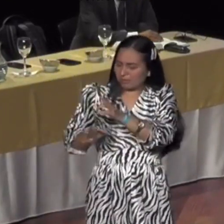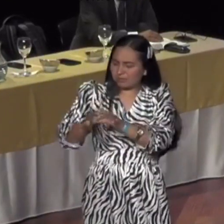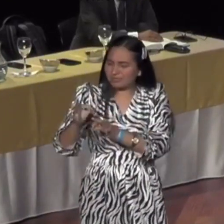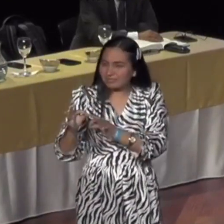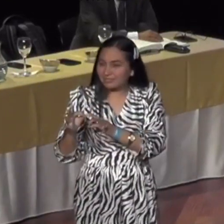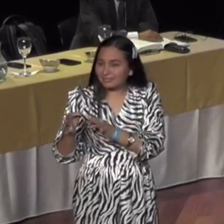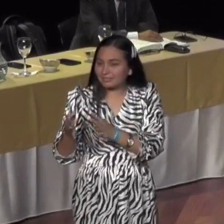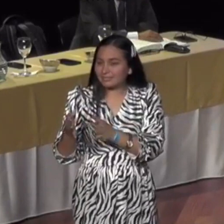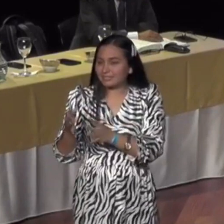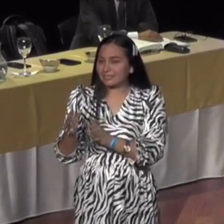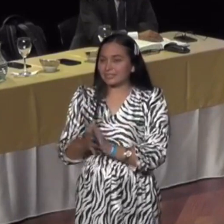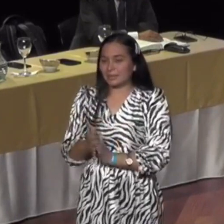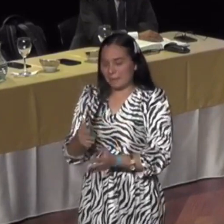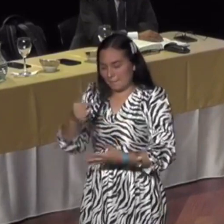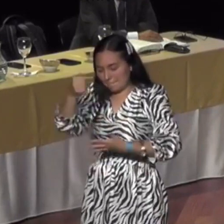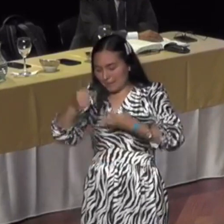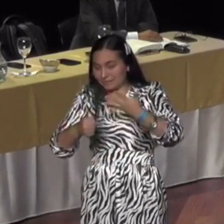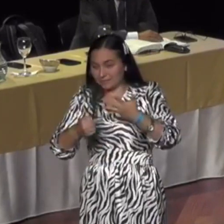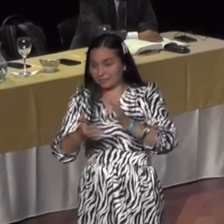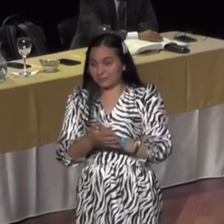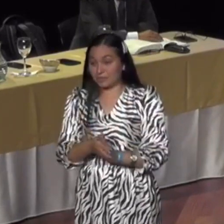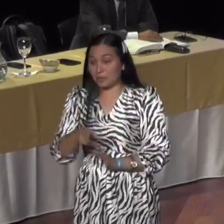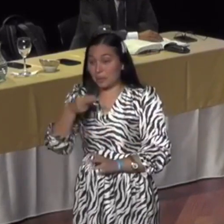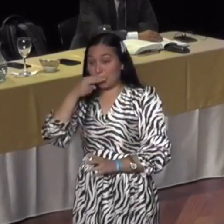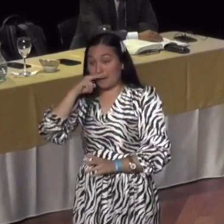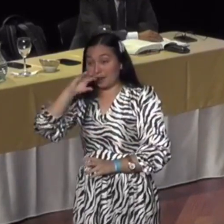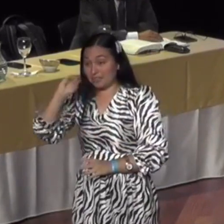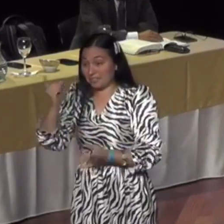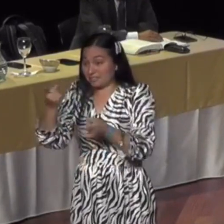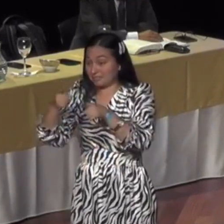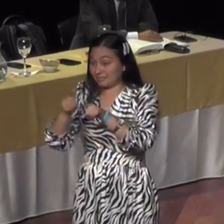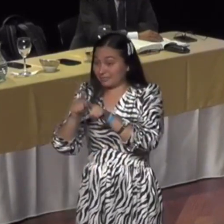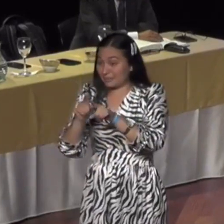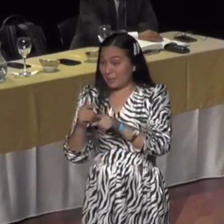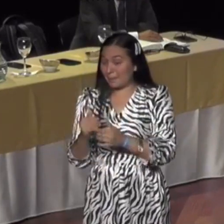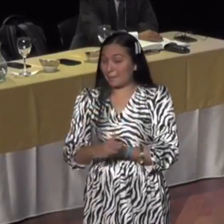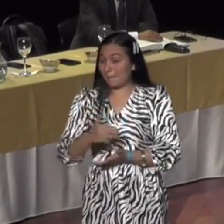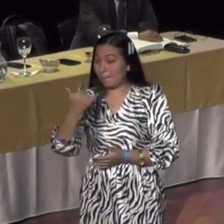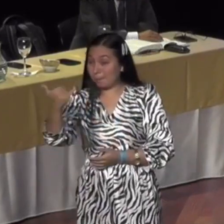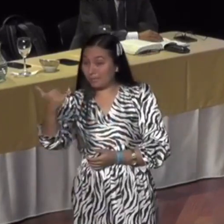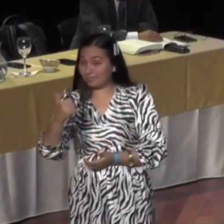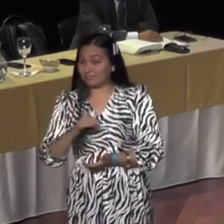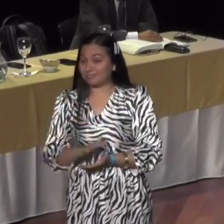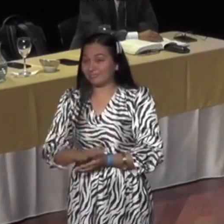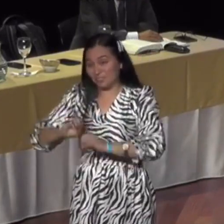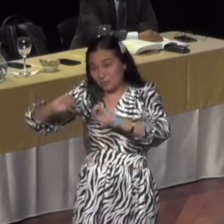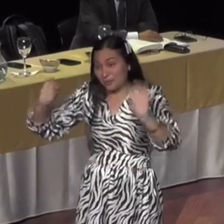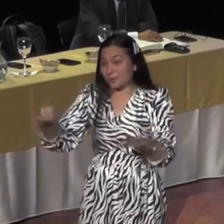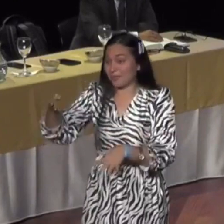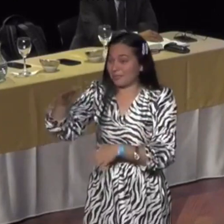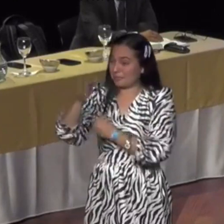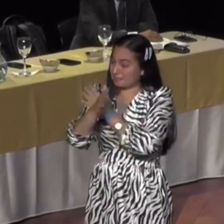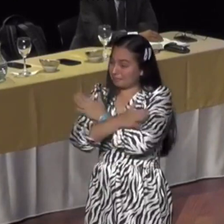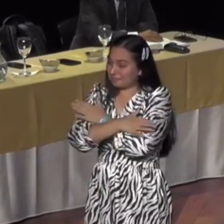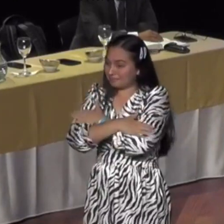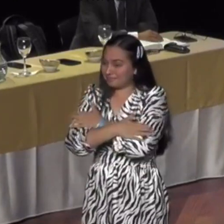Gloria a Dios. En los niños, Dios hace callar al enemigo y al vengativo. Mijito, te felicito.